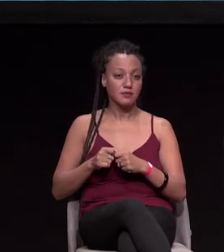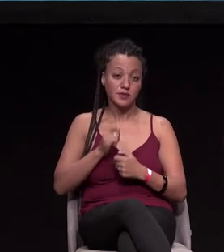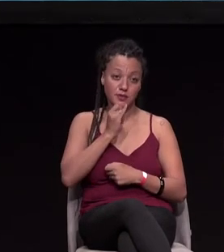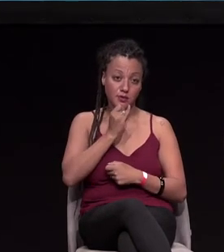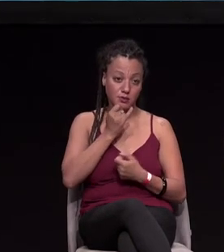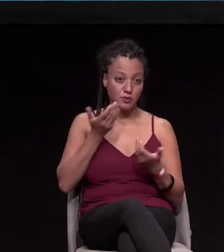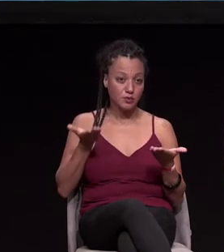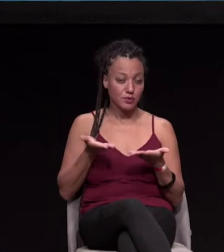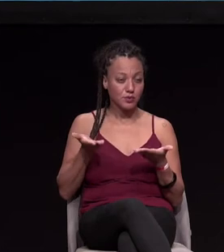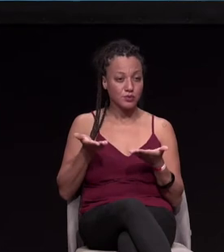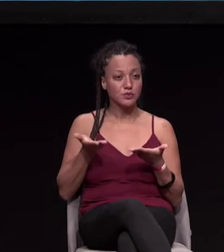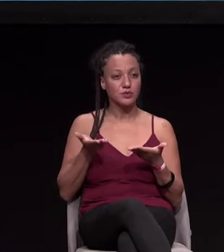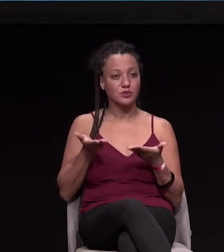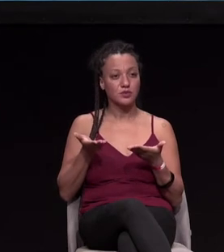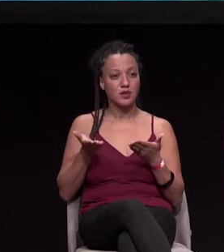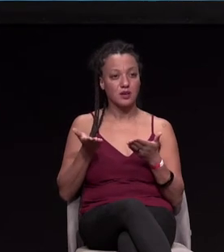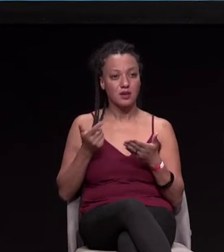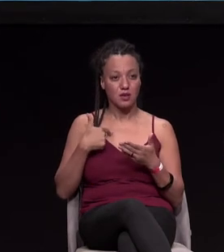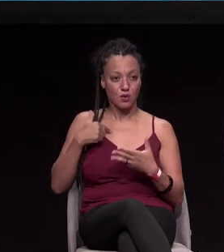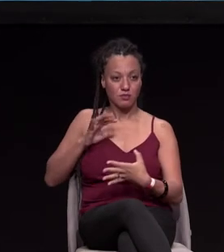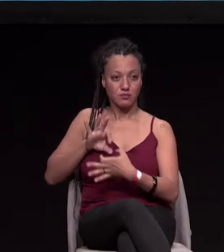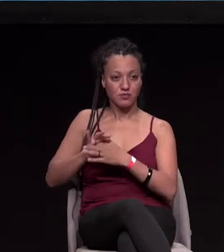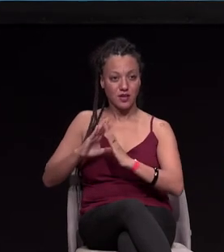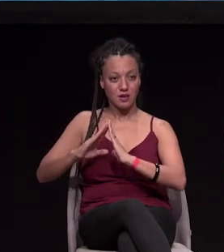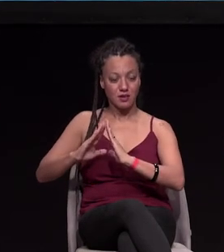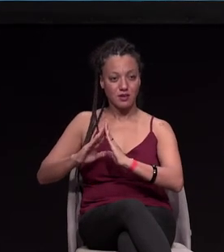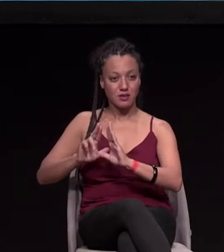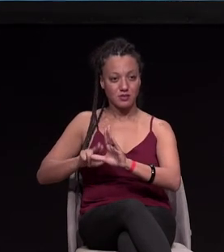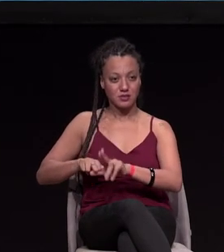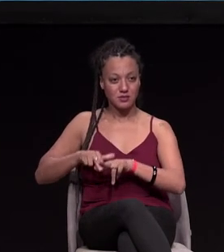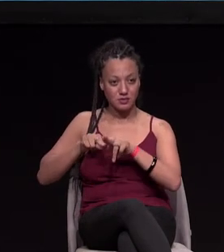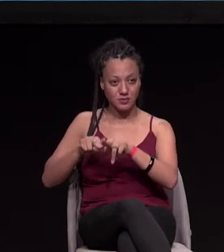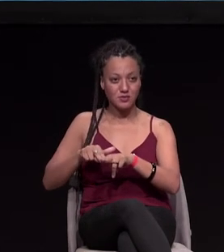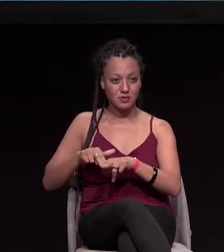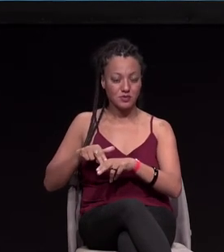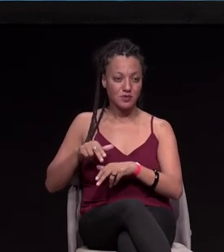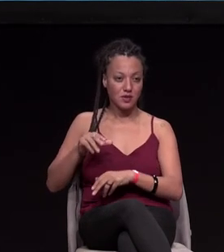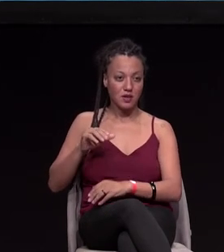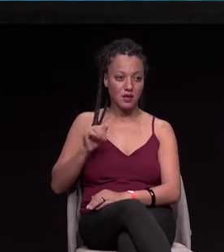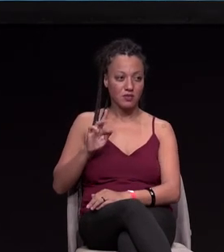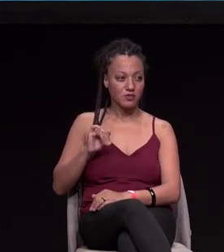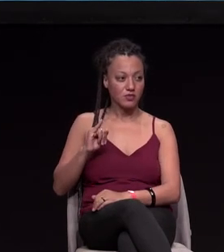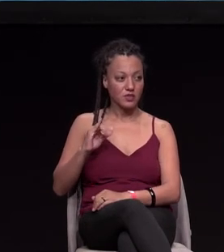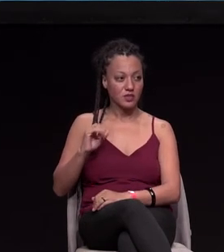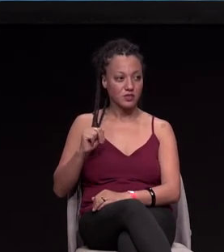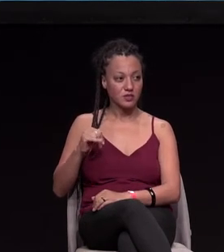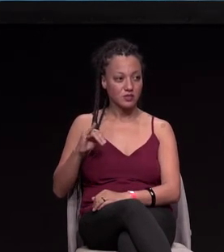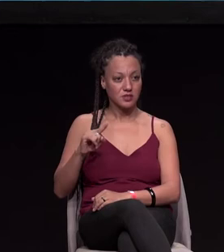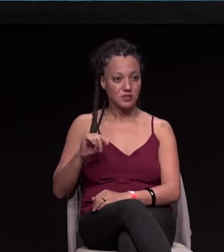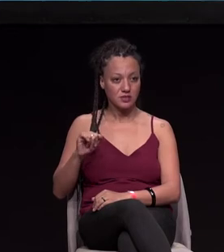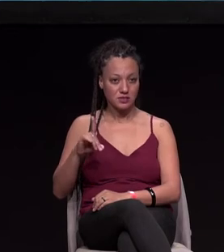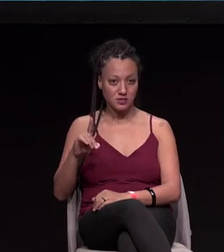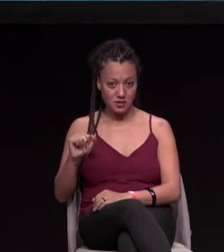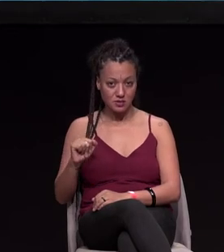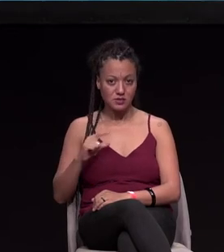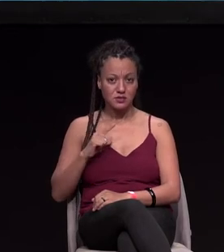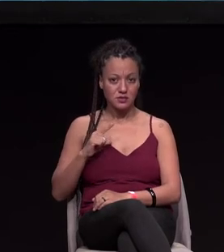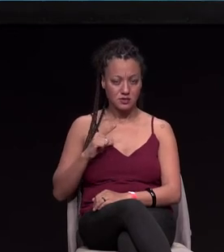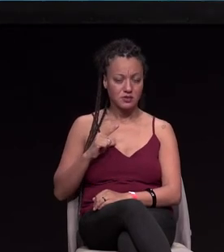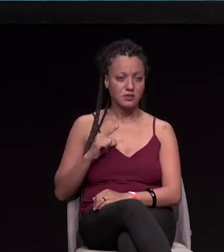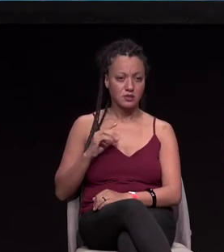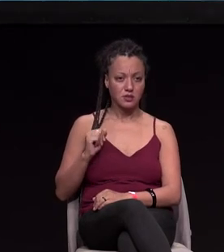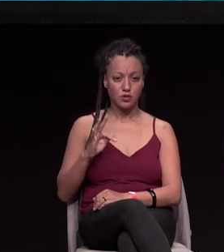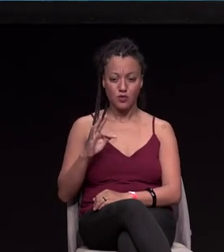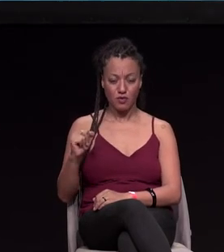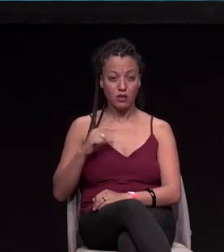também por exemplo as casas como a casa que eu sou ligado que o macaé uma casa reorganizado aqui todos oculta o ifas e também traz esse campo filosófico